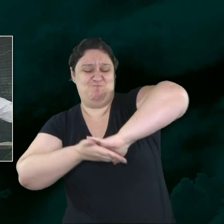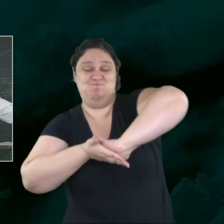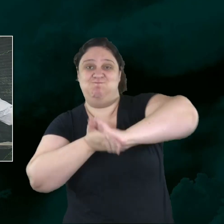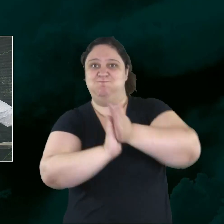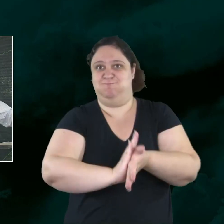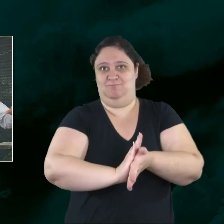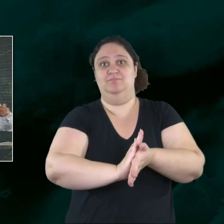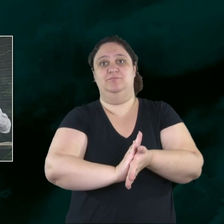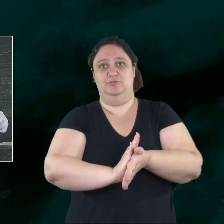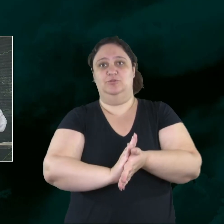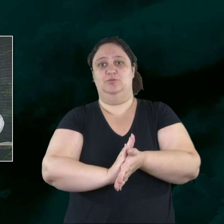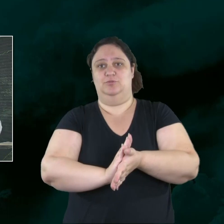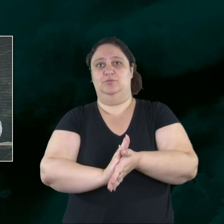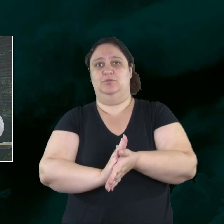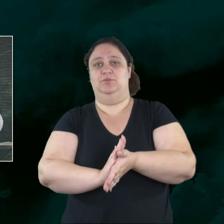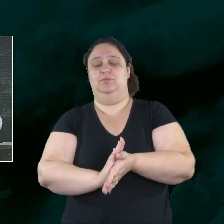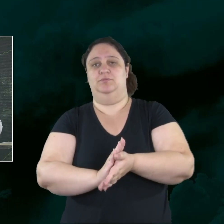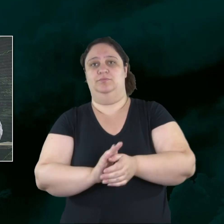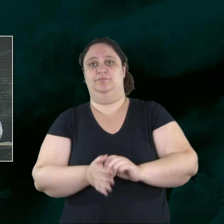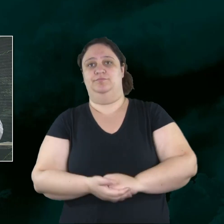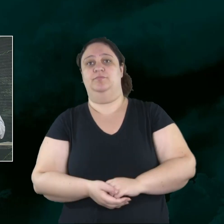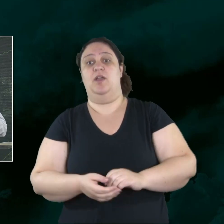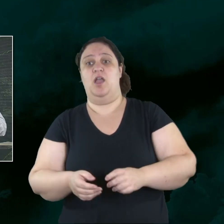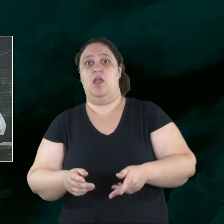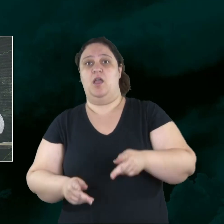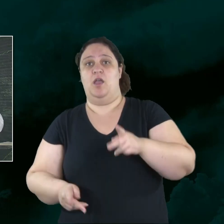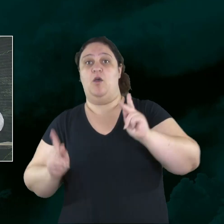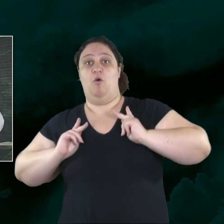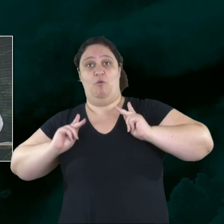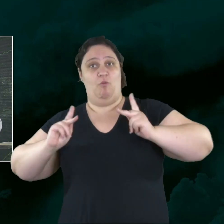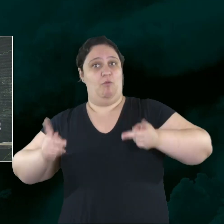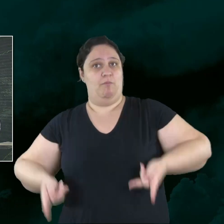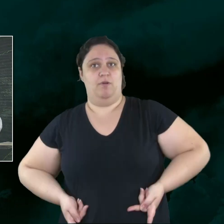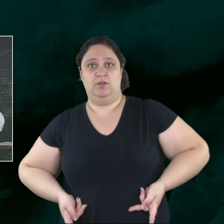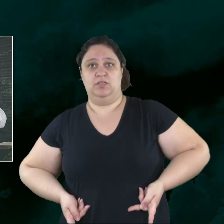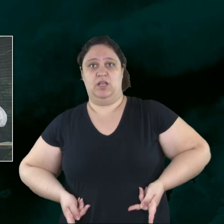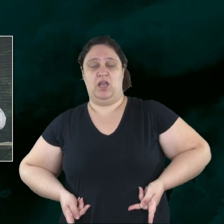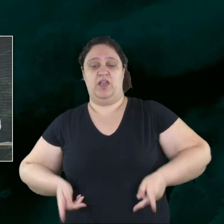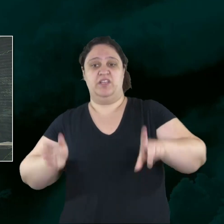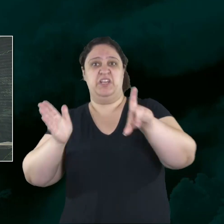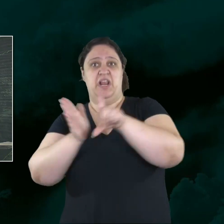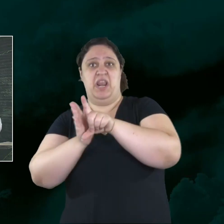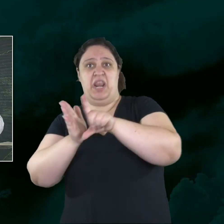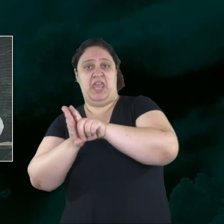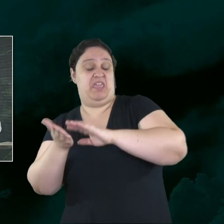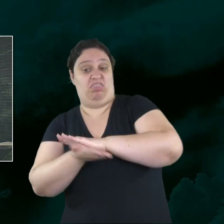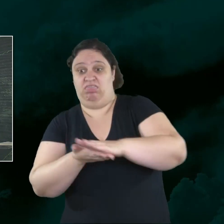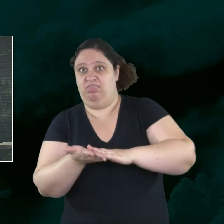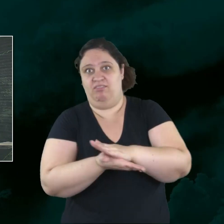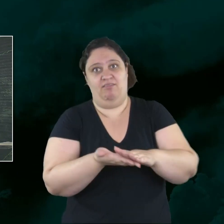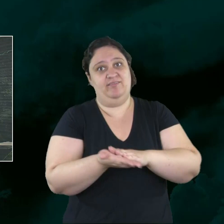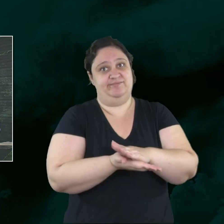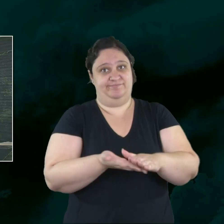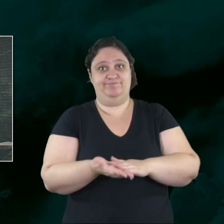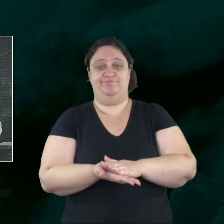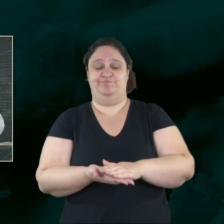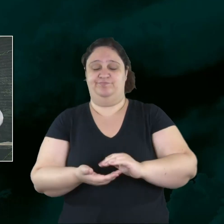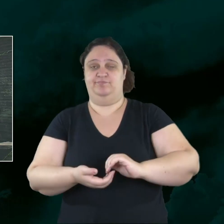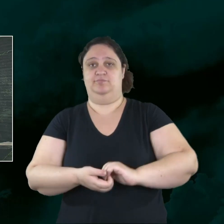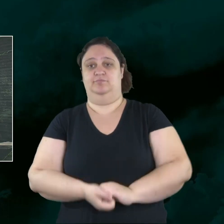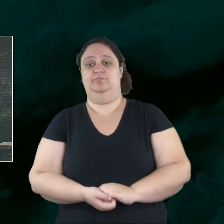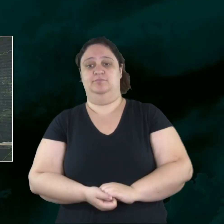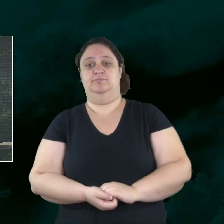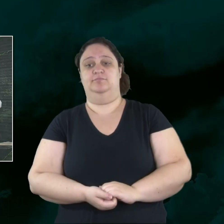lei, liberar o homem, a humanidade, de todas as amarras da lei,